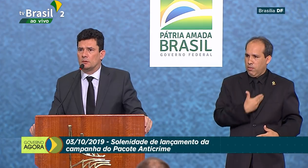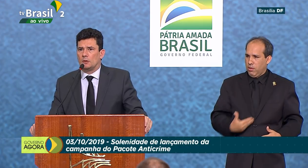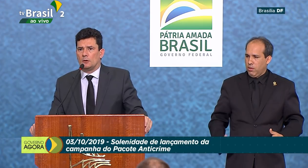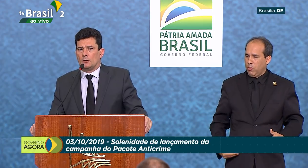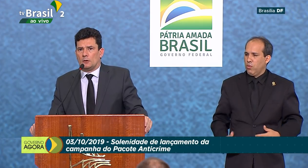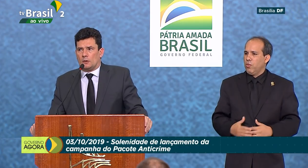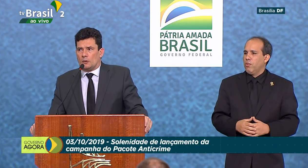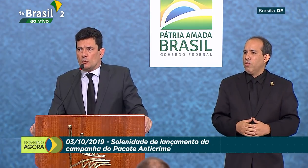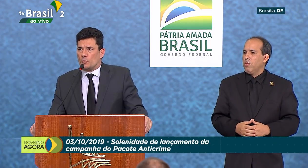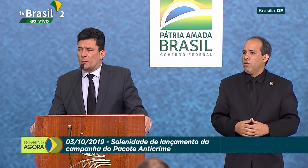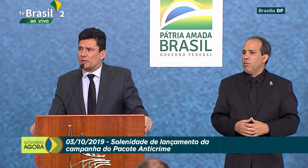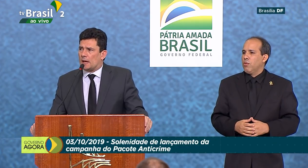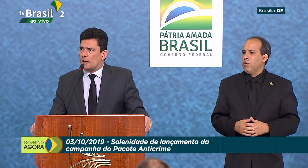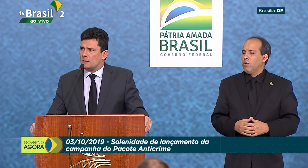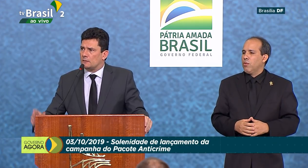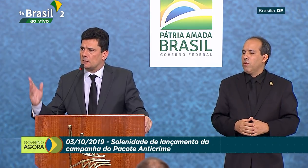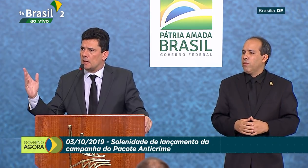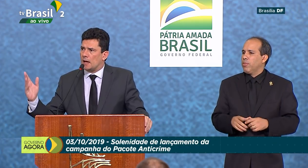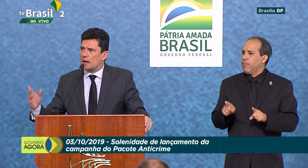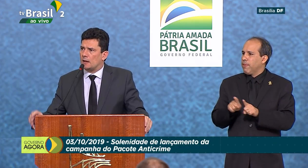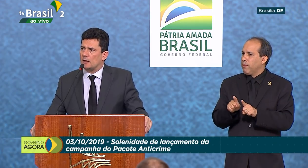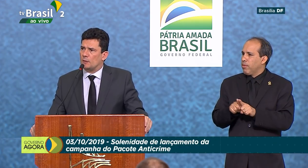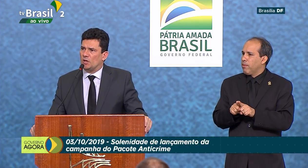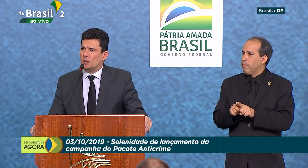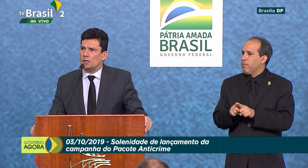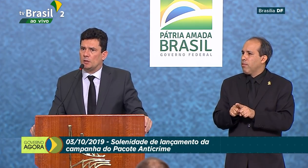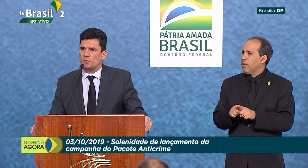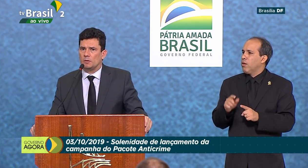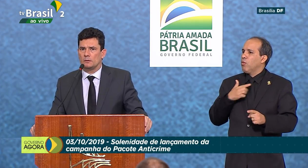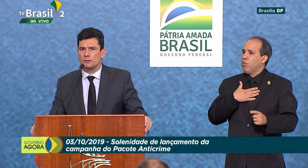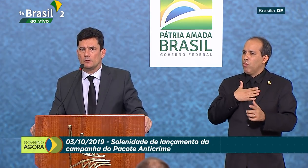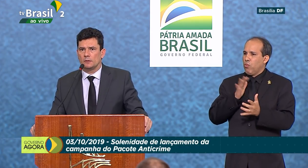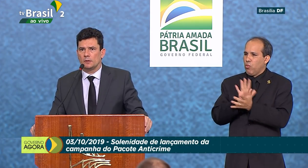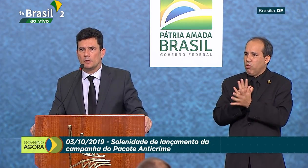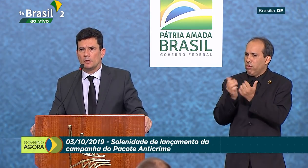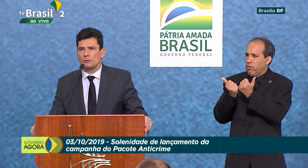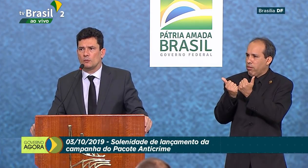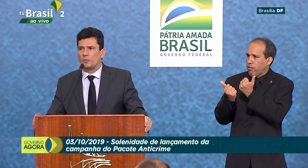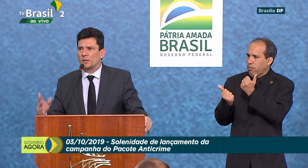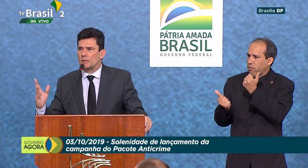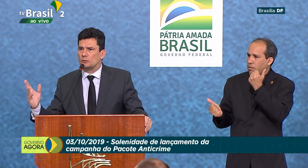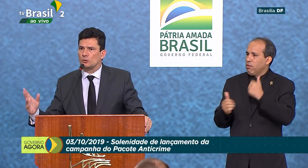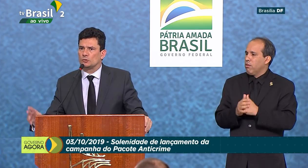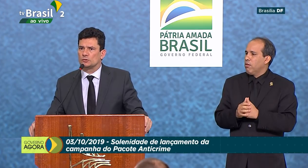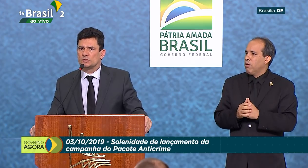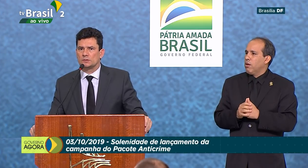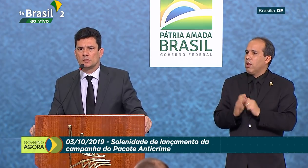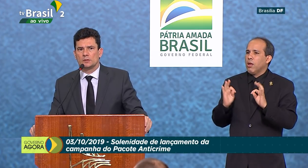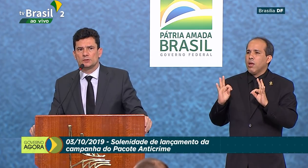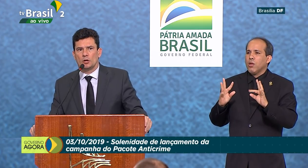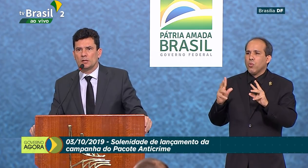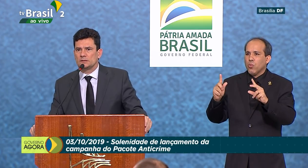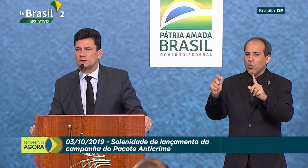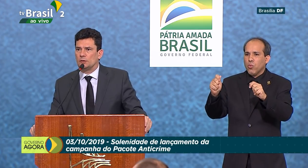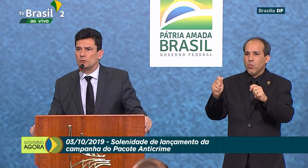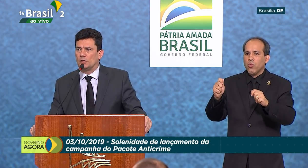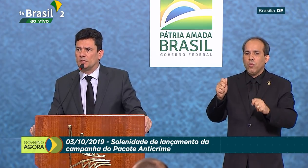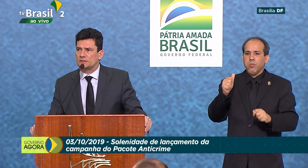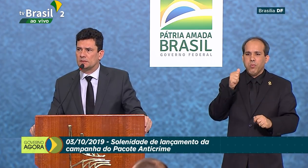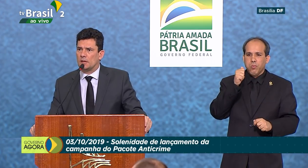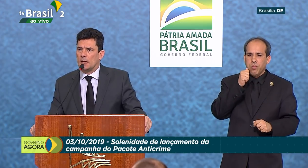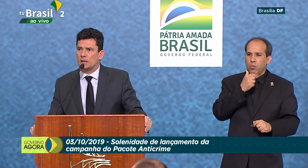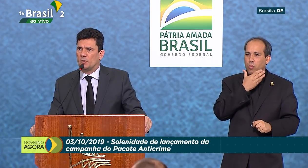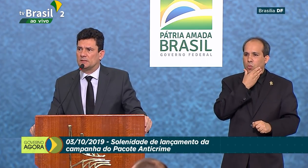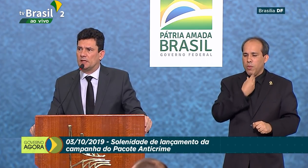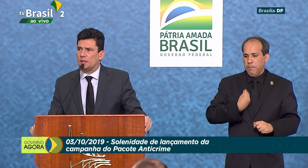Denário, cumprimentar a minha equipe, cumprimentar todos, senhoras e